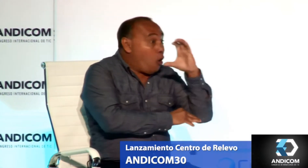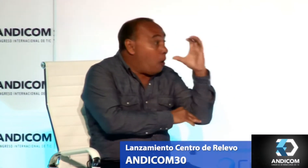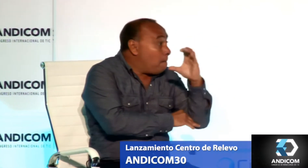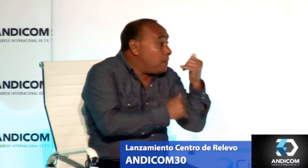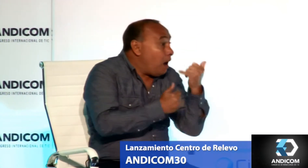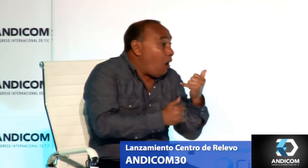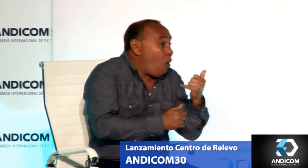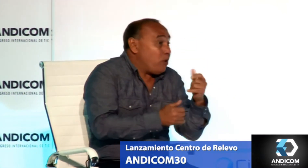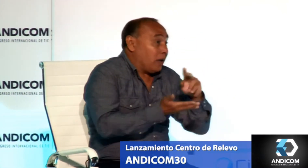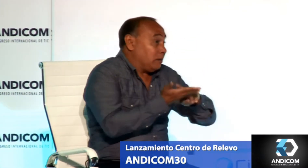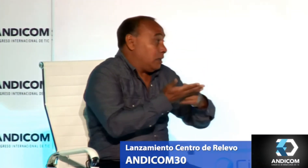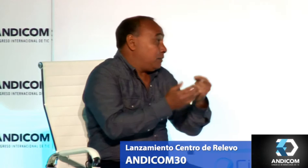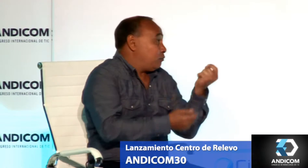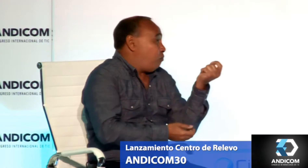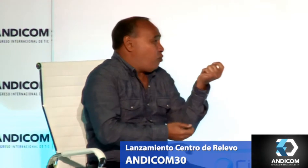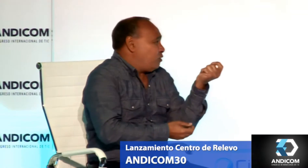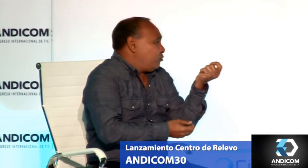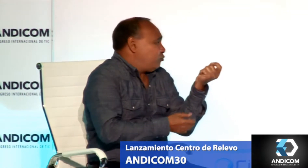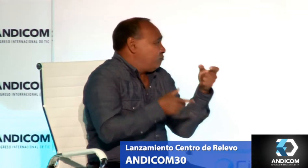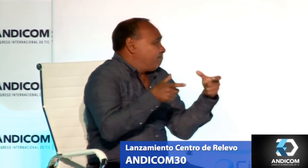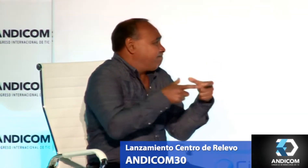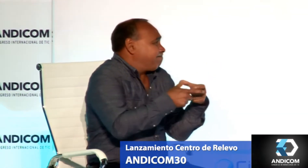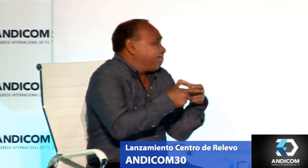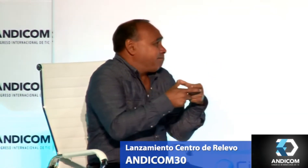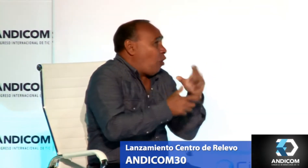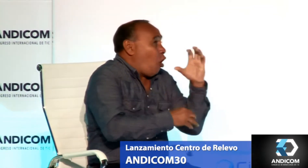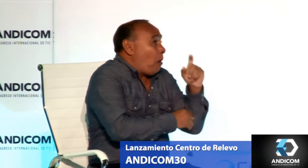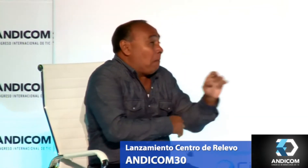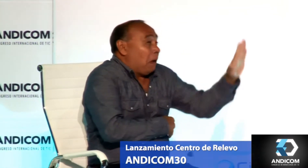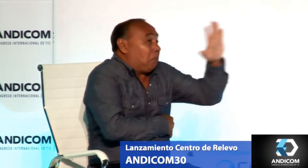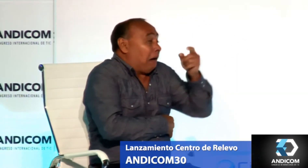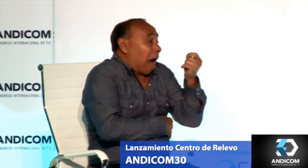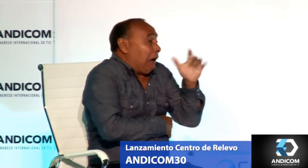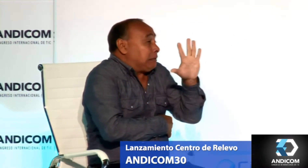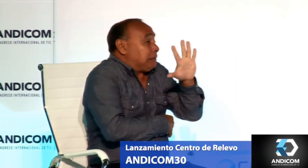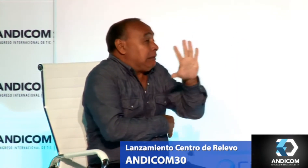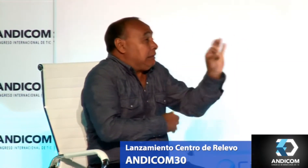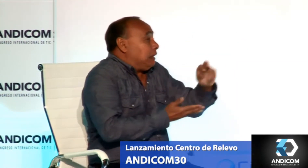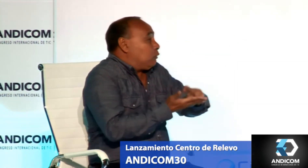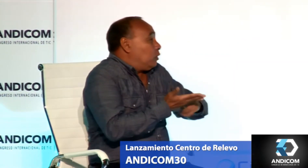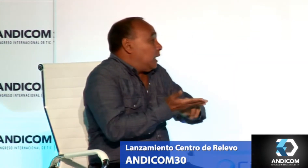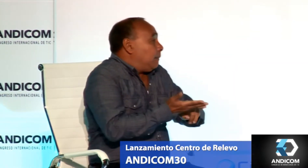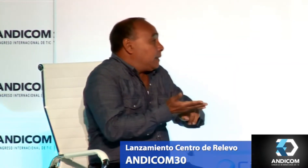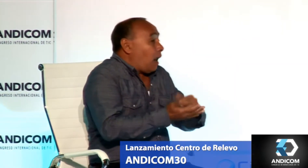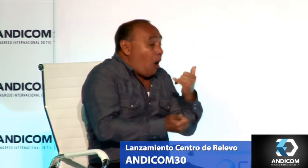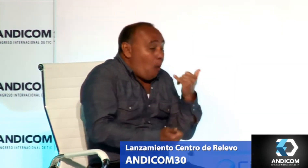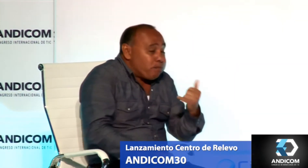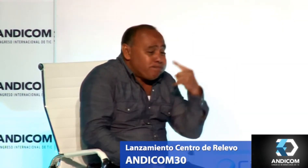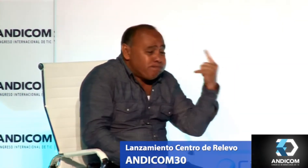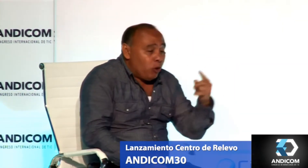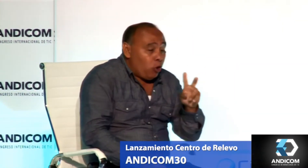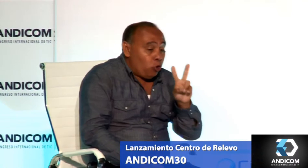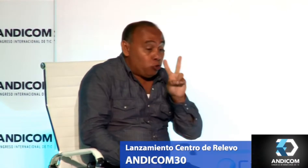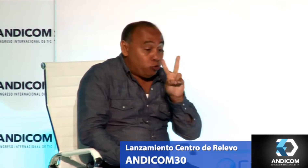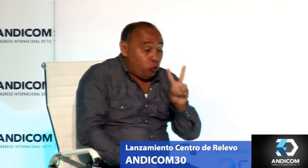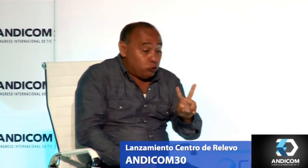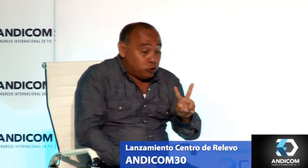está remotamente, ella se encuentra pues trabajando, y a nivel nacional tenemos muy pocos